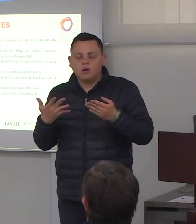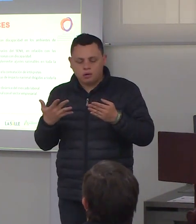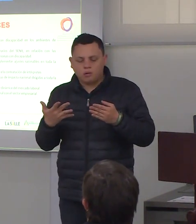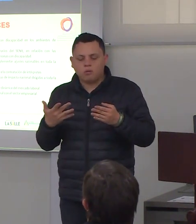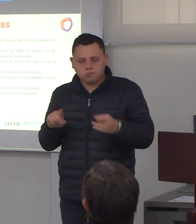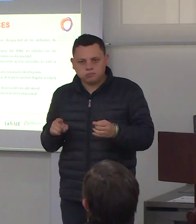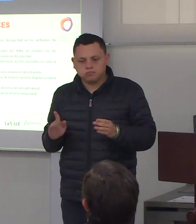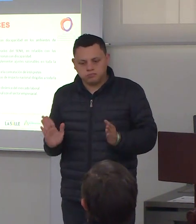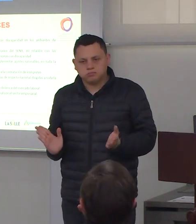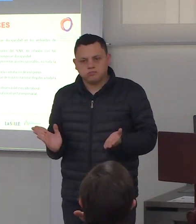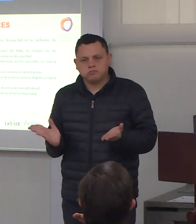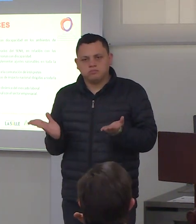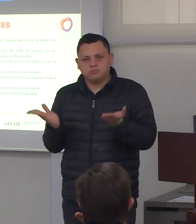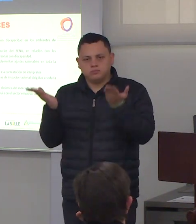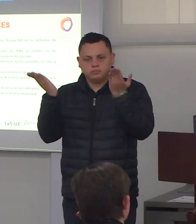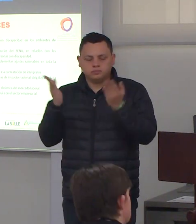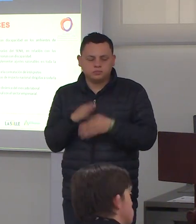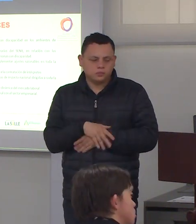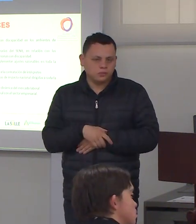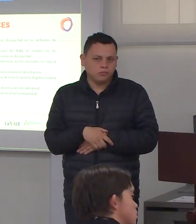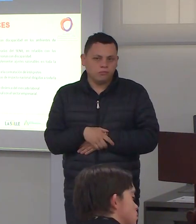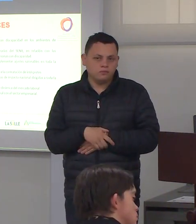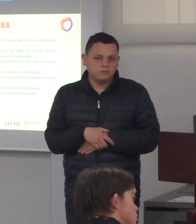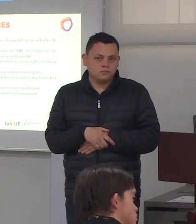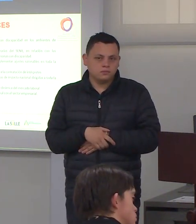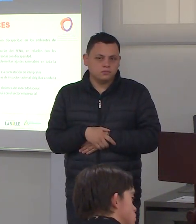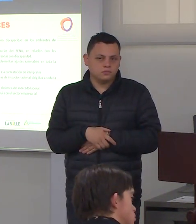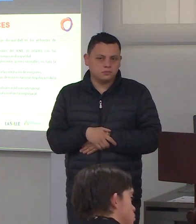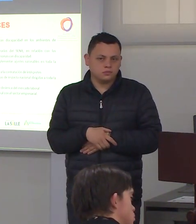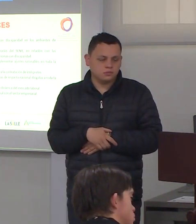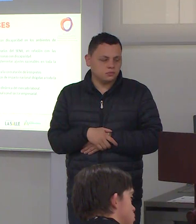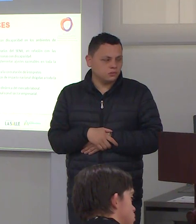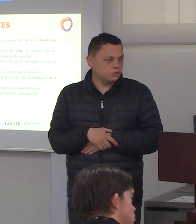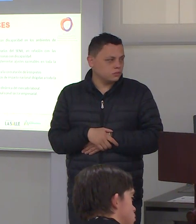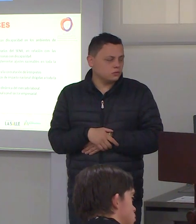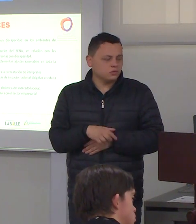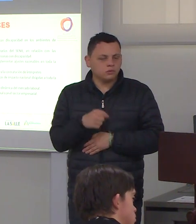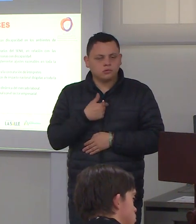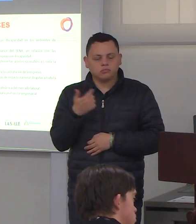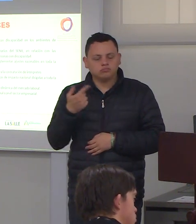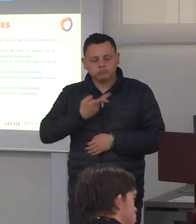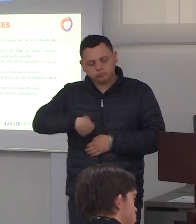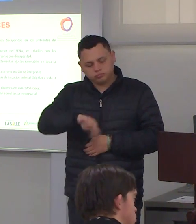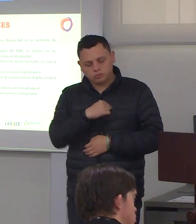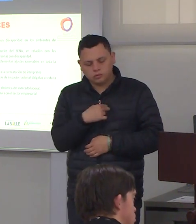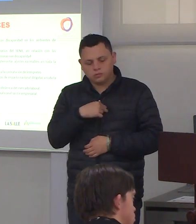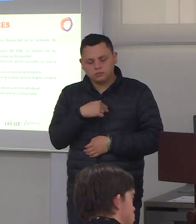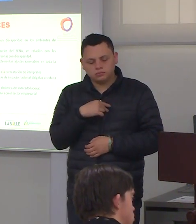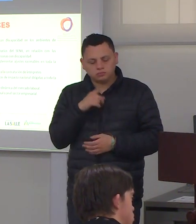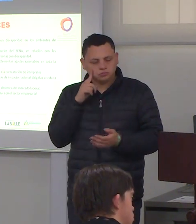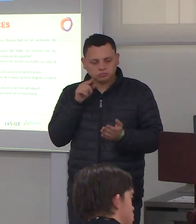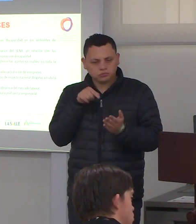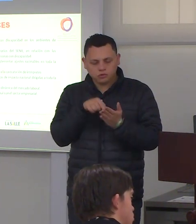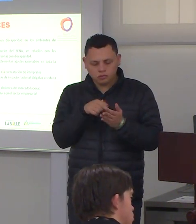avances en esta materia. Nosotros aquí puntualmente, para darles un ejemplo,